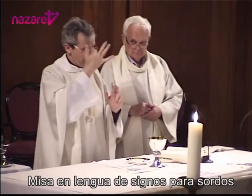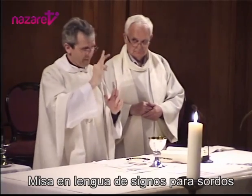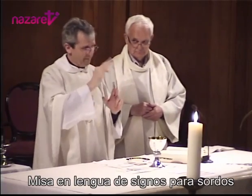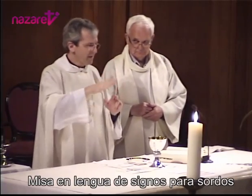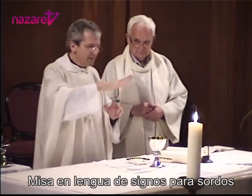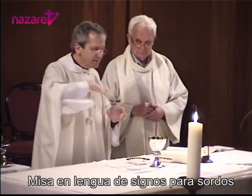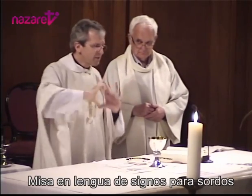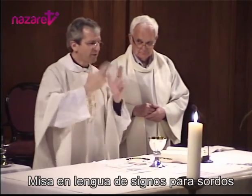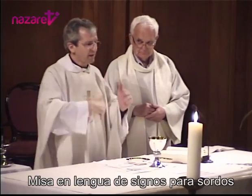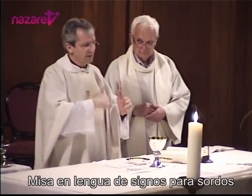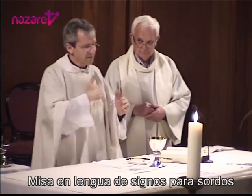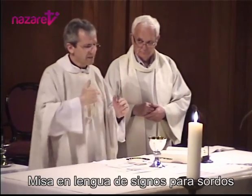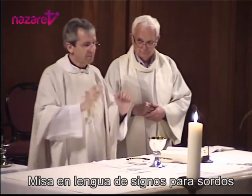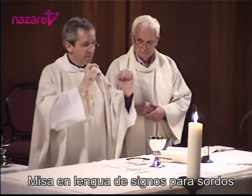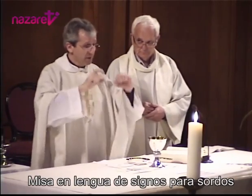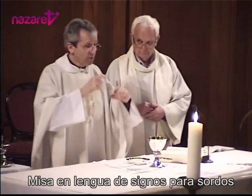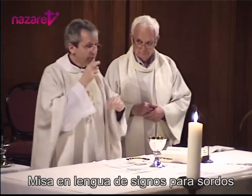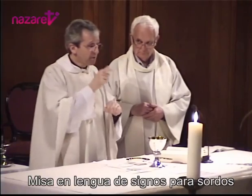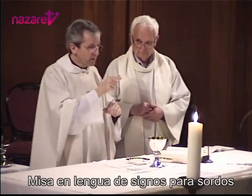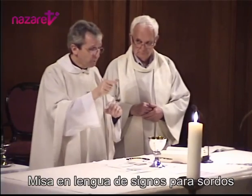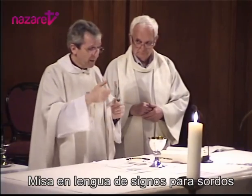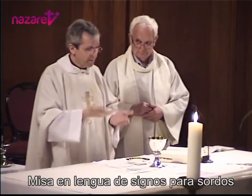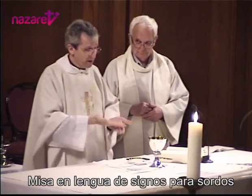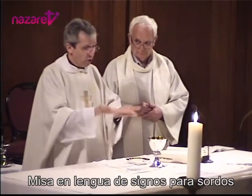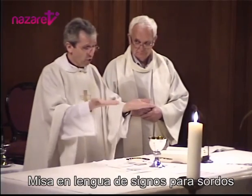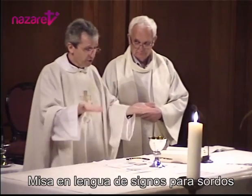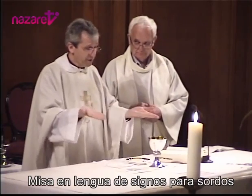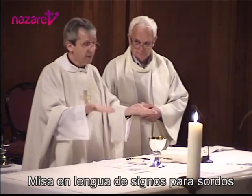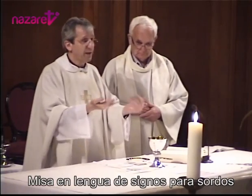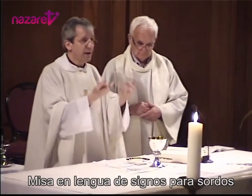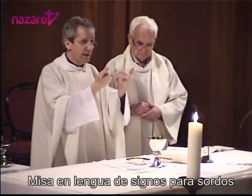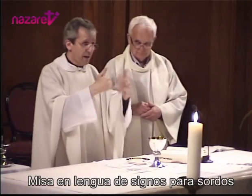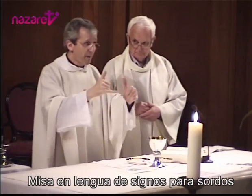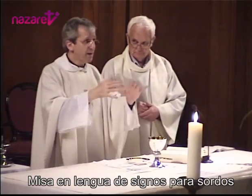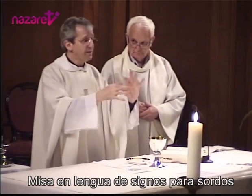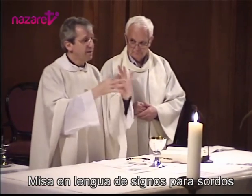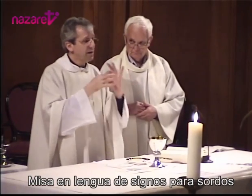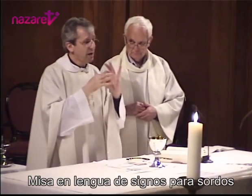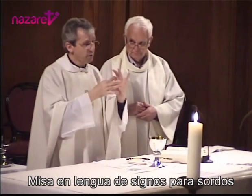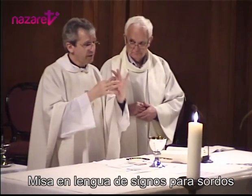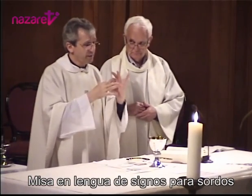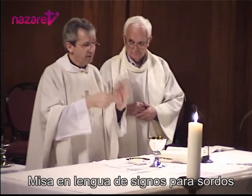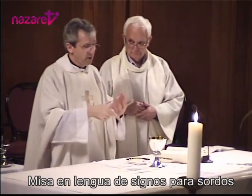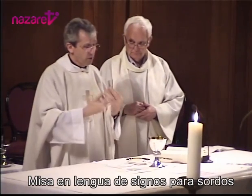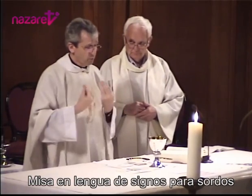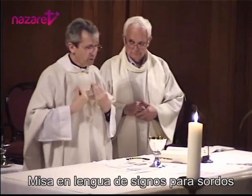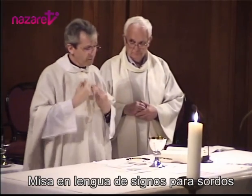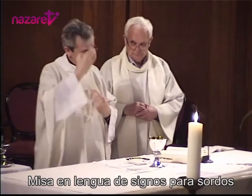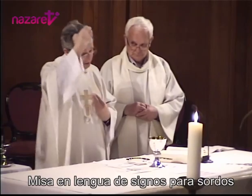fe de toda la Iglesia. Y conforme a tu palabra, concédele la paz y la unidad. Tú que vives y